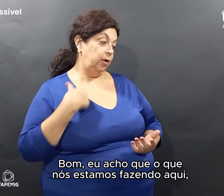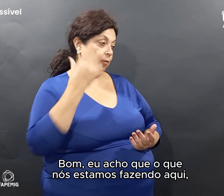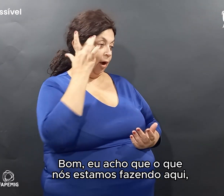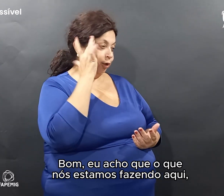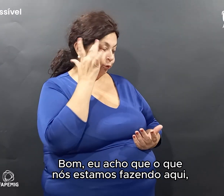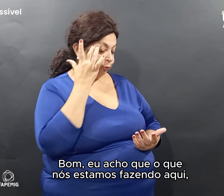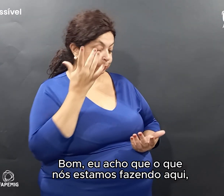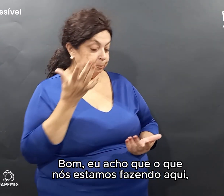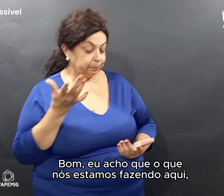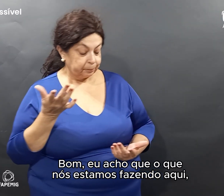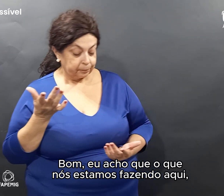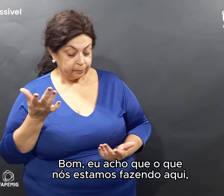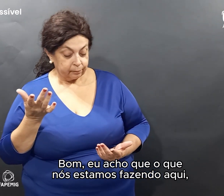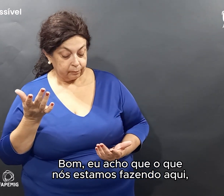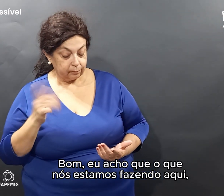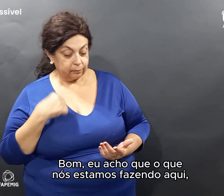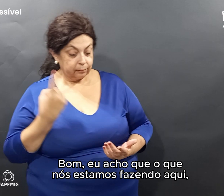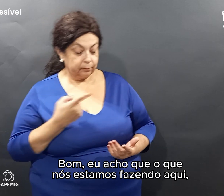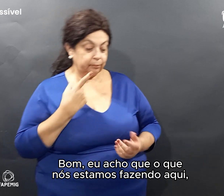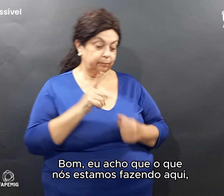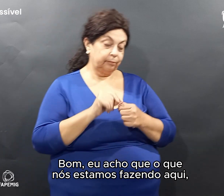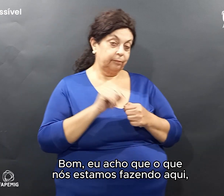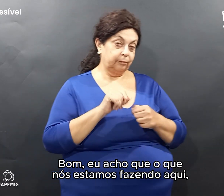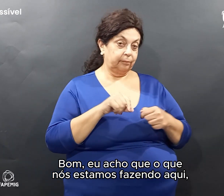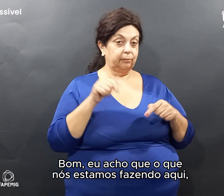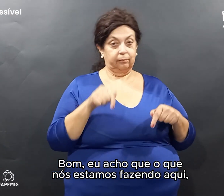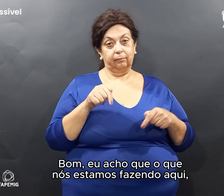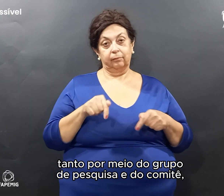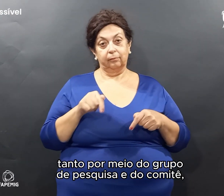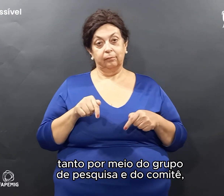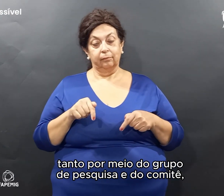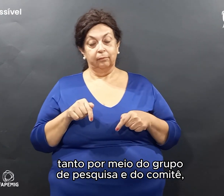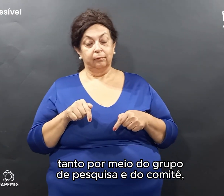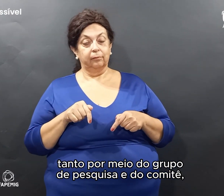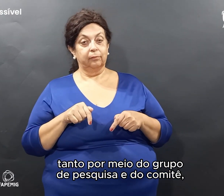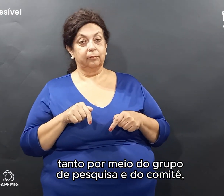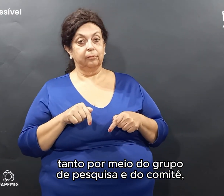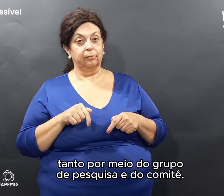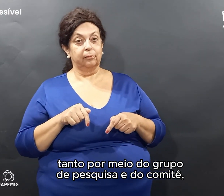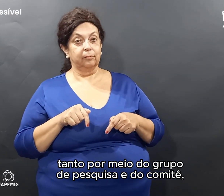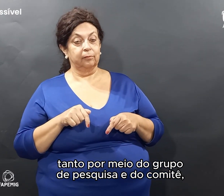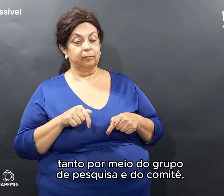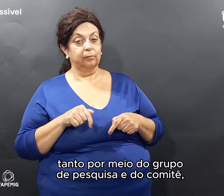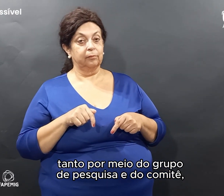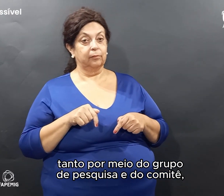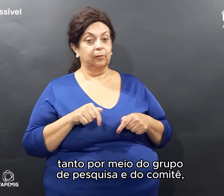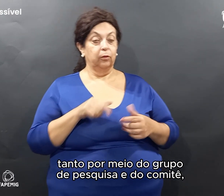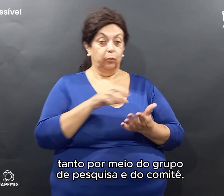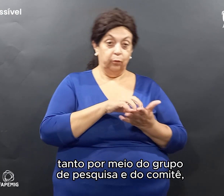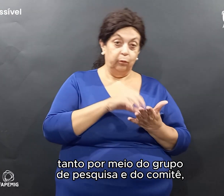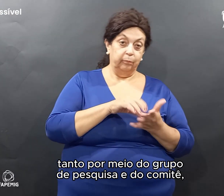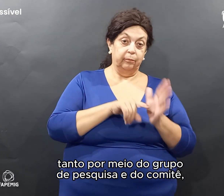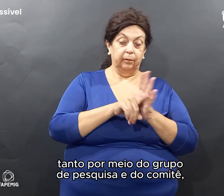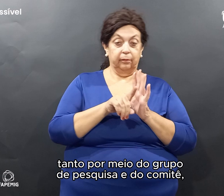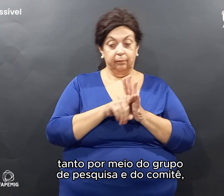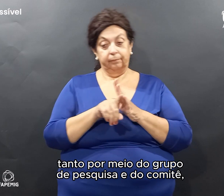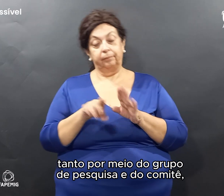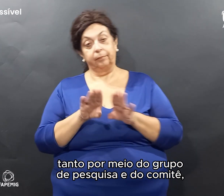que o que nós estamos fazendo aqui, né, tanto por meio do grupo de pesquisa e do